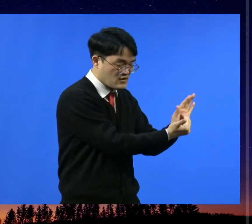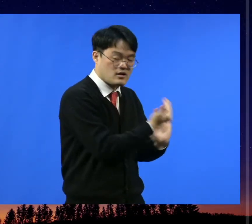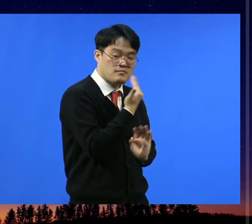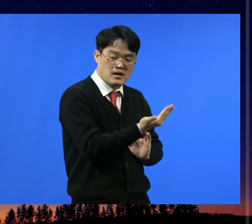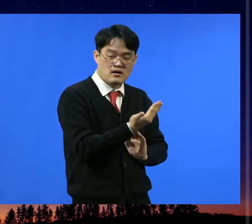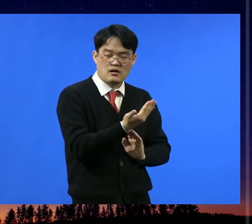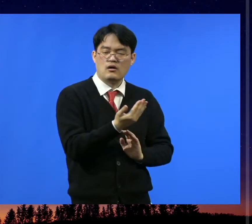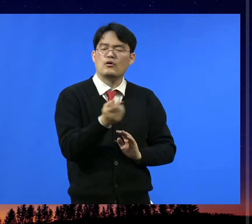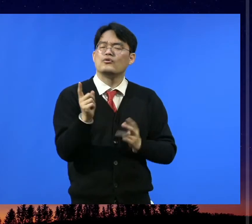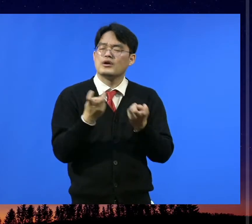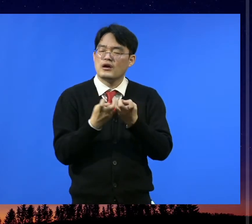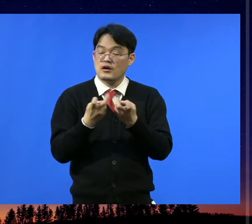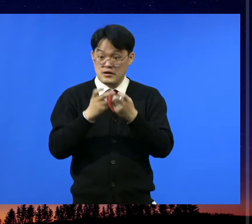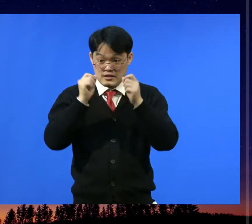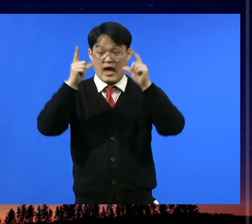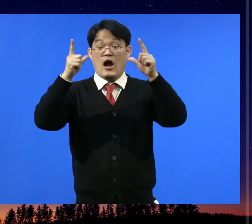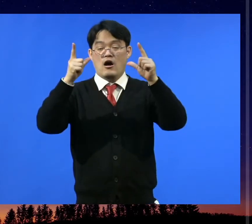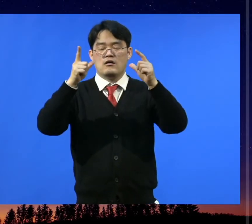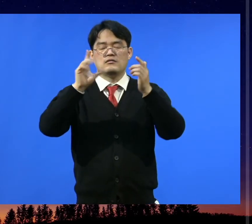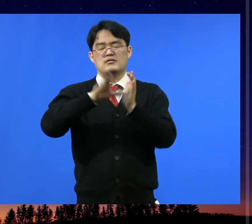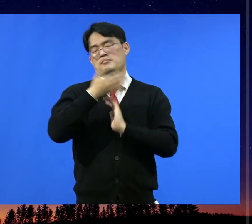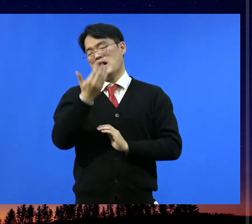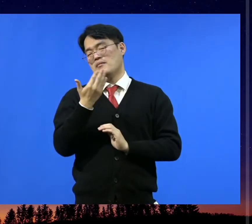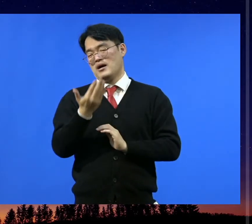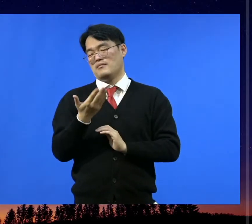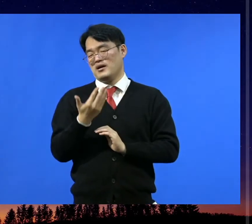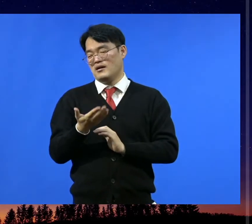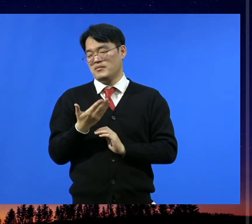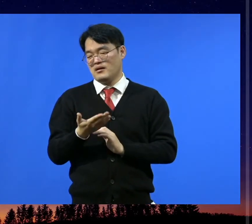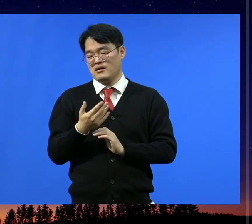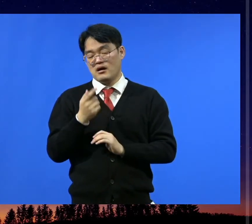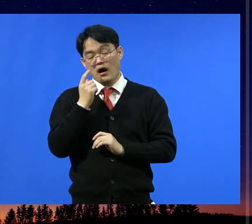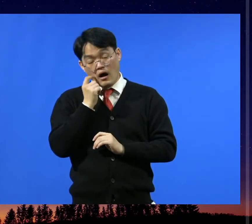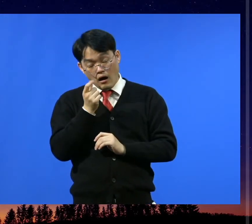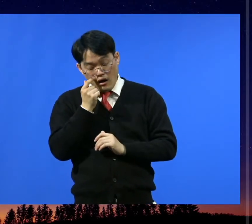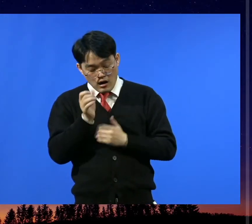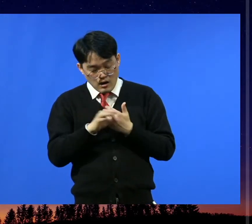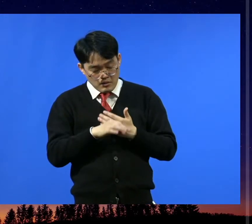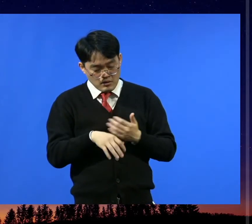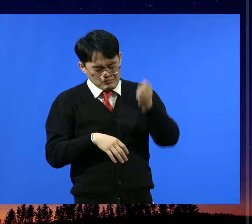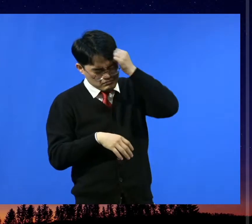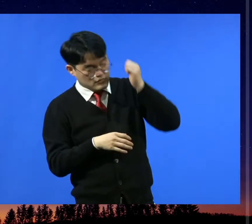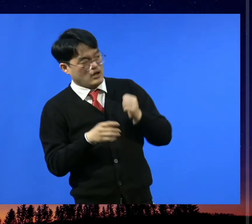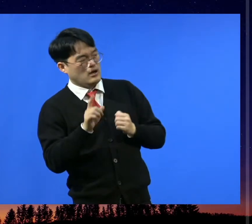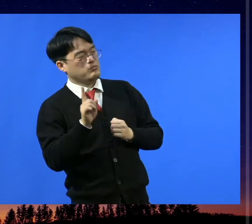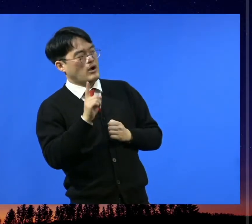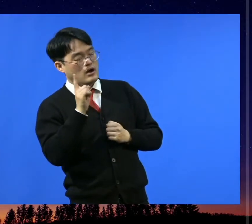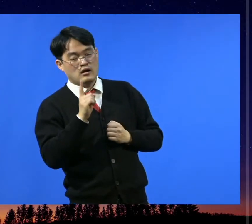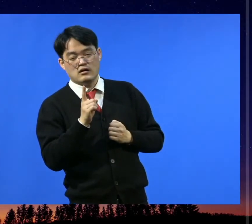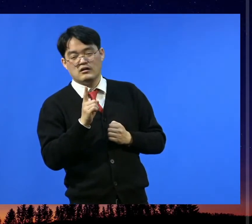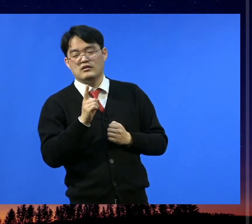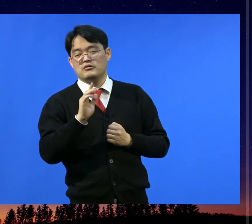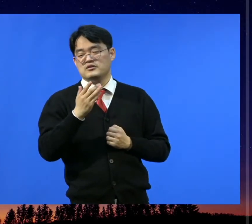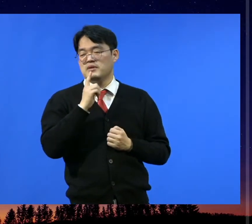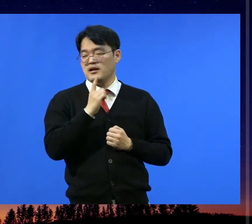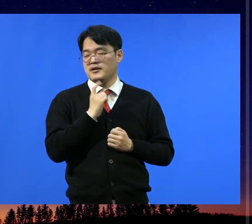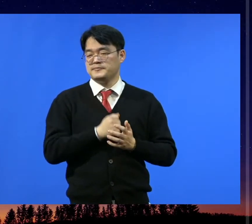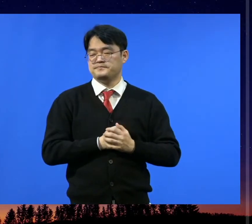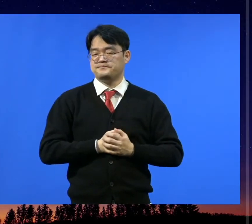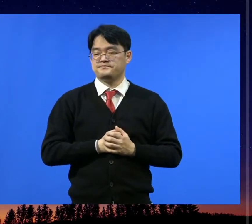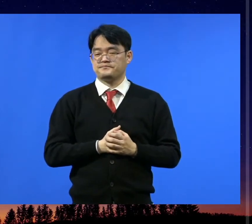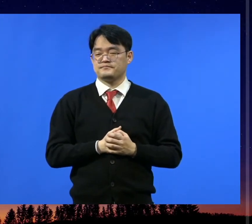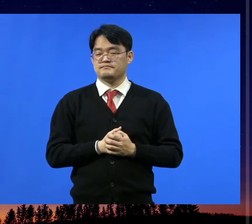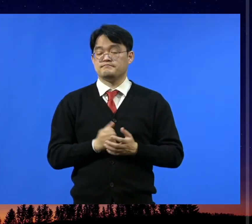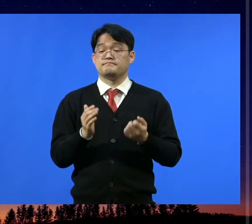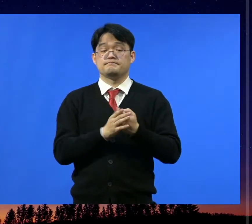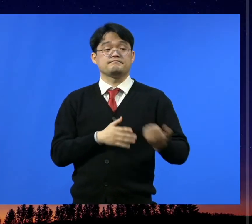기도할 때 가는 거야. 아, 마귀가 이런 곳으로 공격할 수 있겠구나. 이걸 이제 깨우쳐 주시는 거죠, 기도하는데.